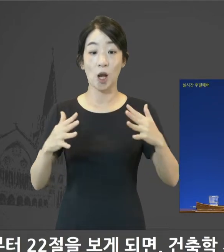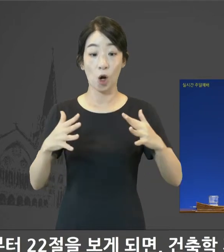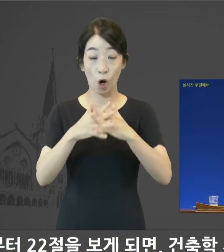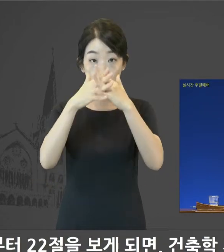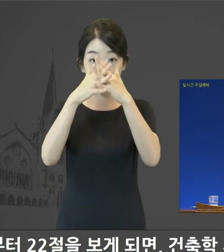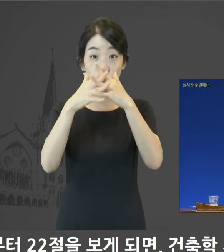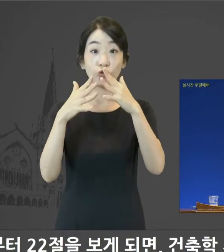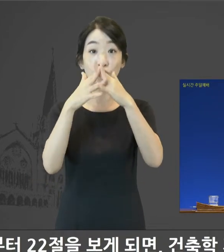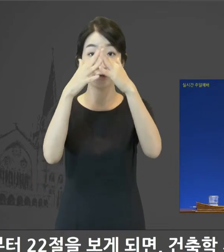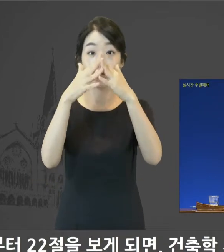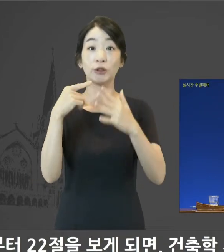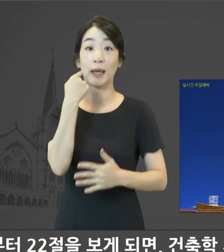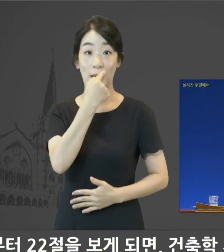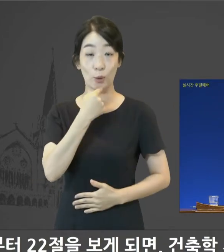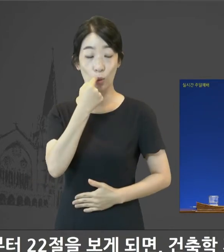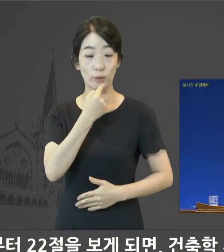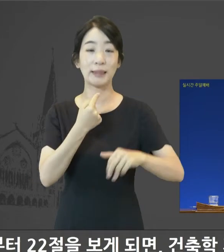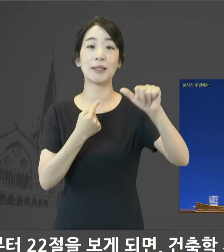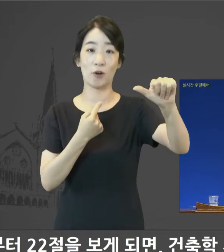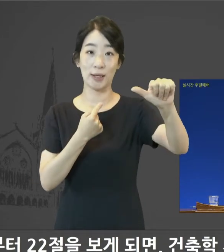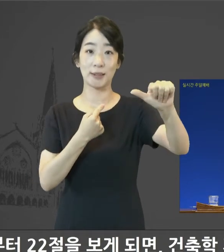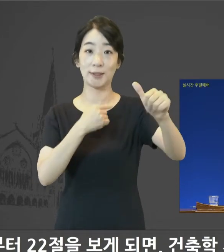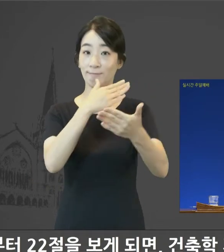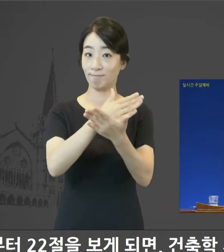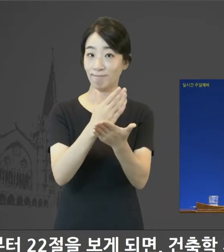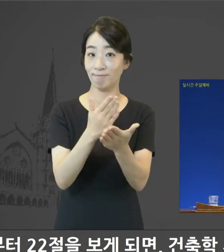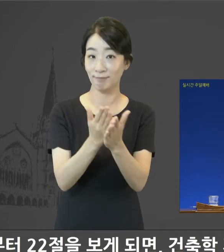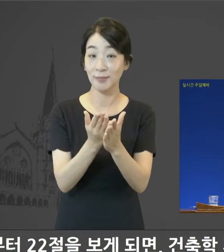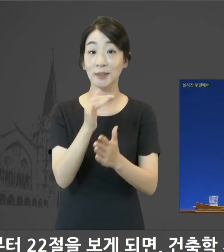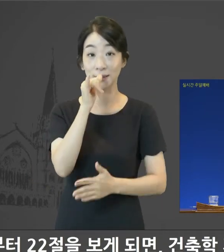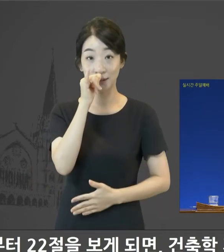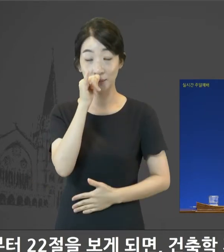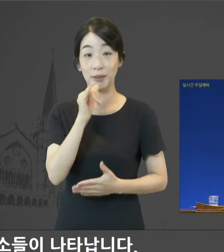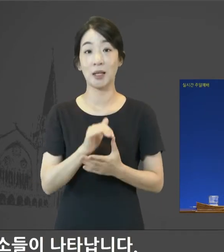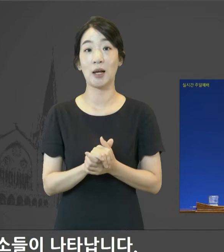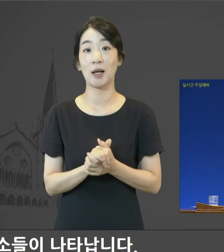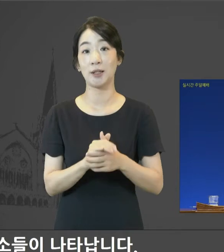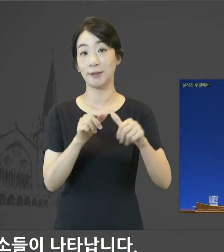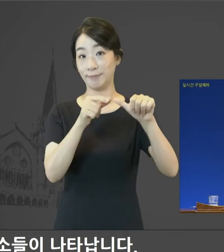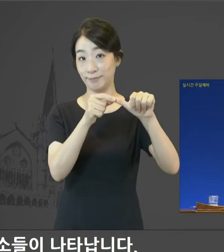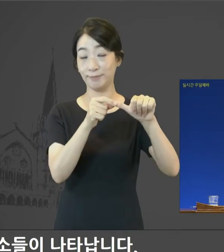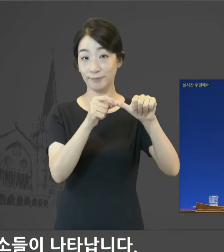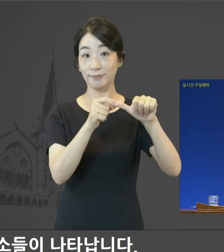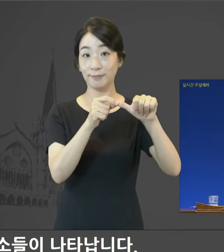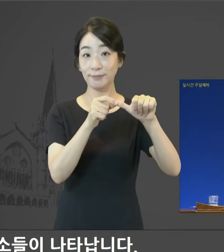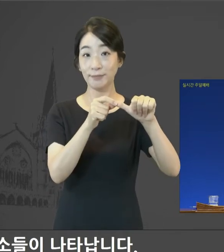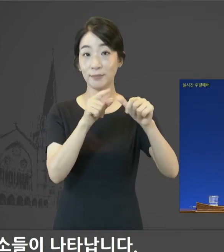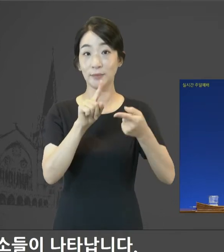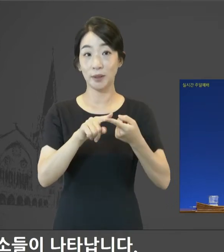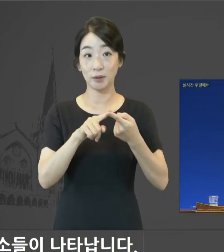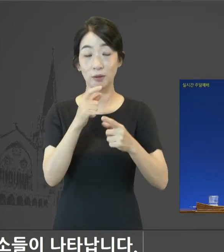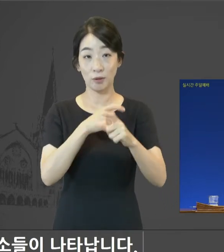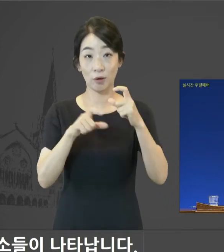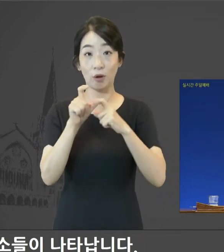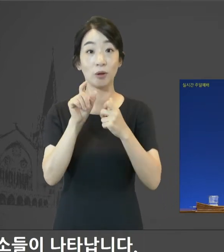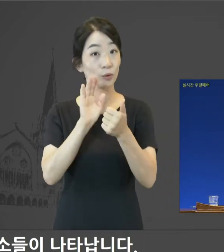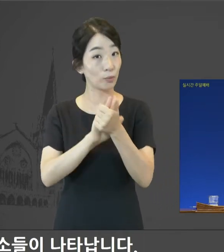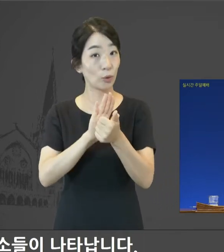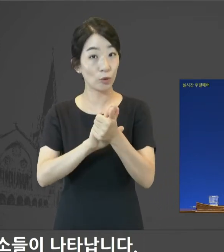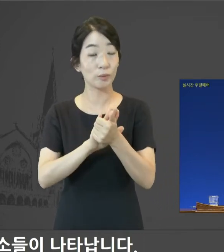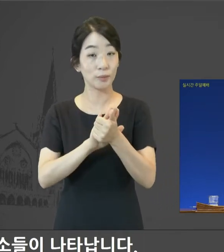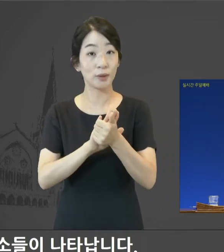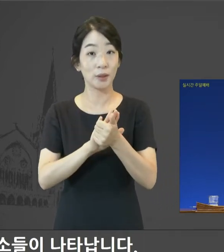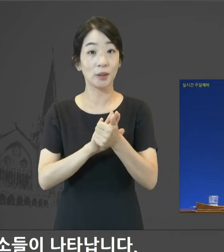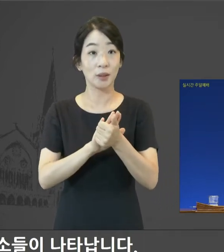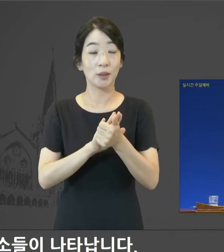여기 다 나타납니다. 그것을 우선 한번 요소들을 뽑아보시면 오늘 말씀을 이해하는데 더 도움이 될 것 같습니다. 20절을